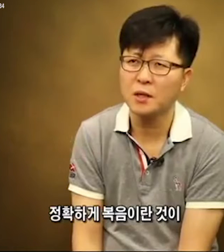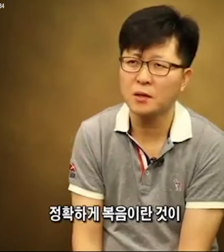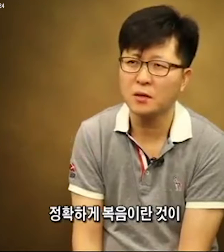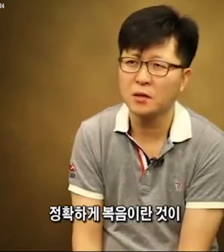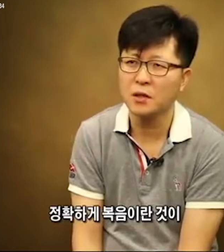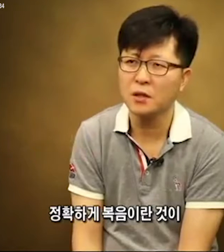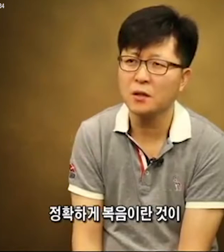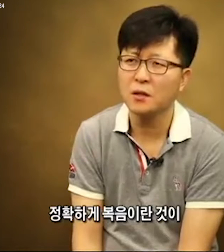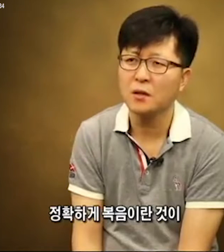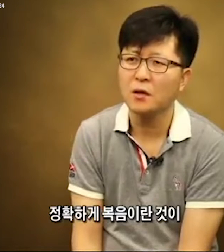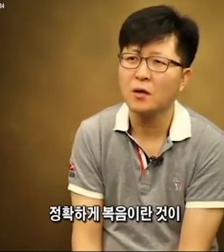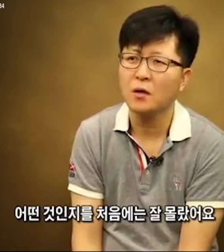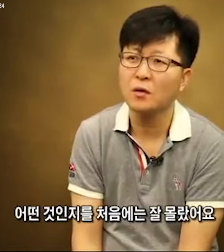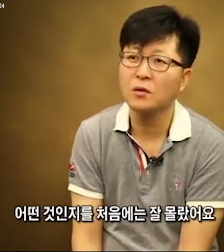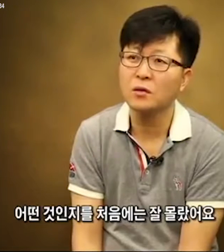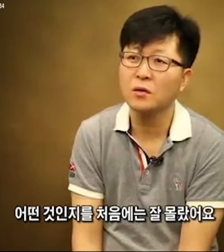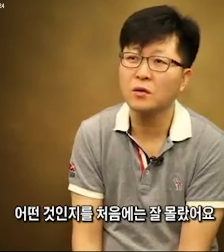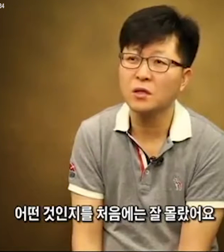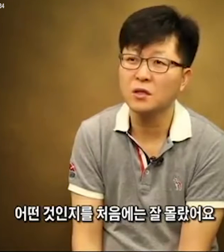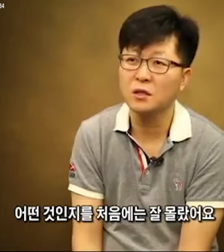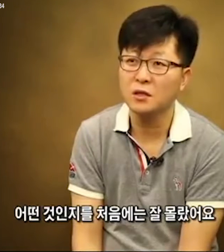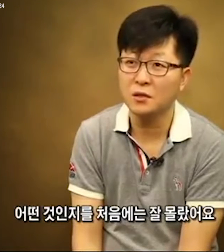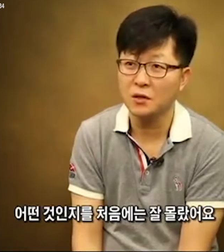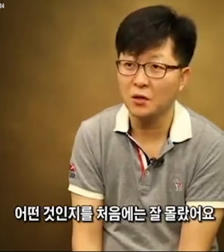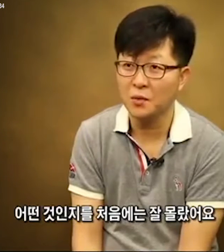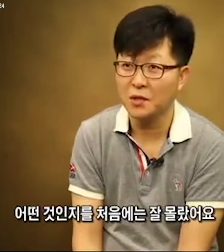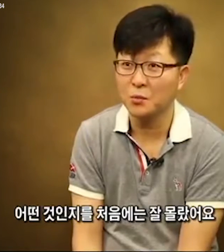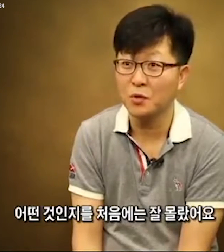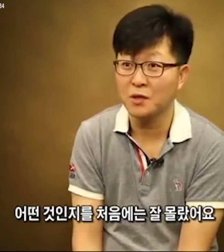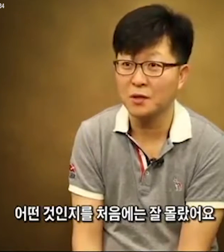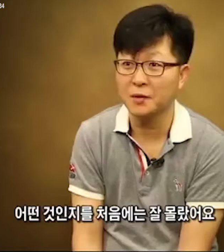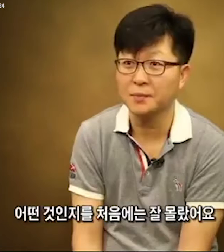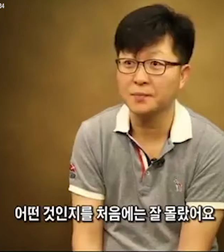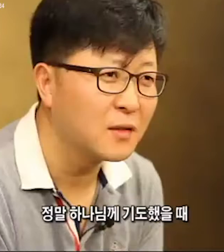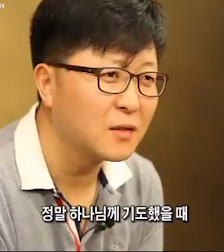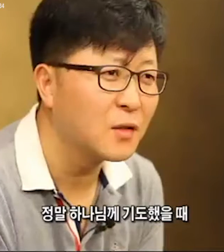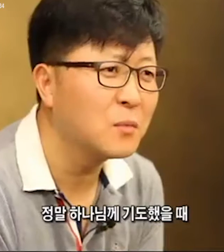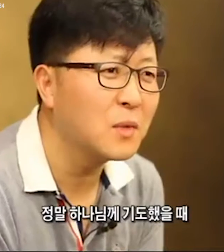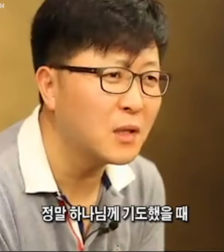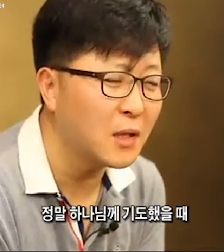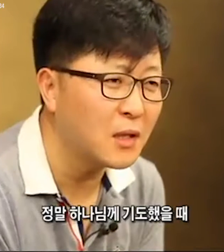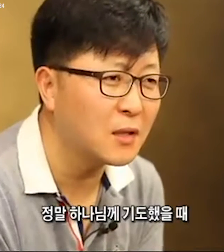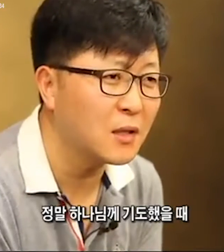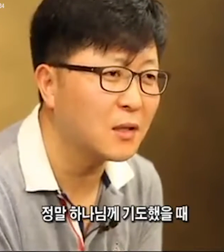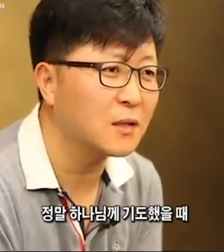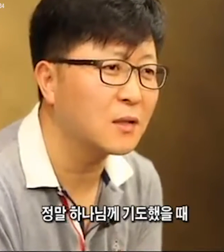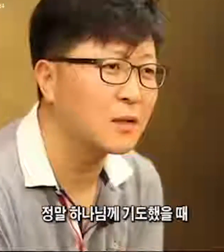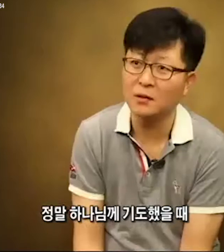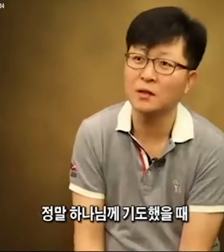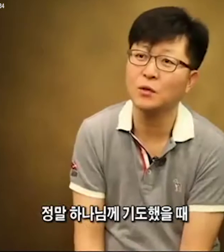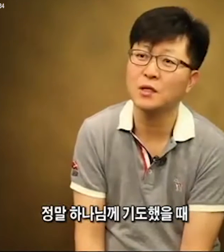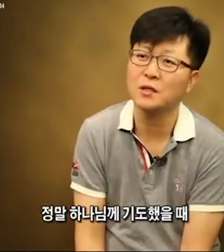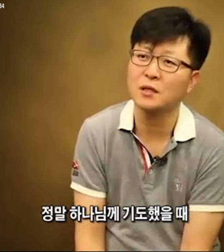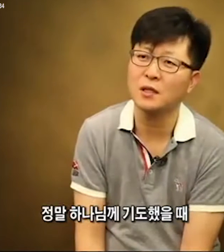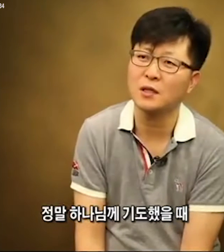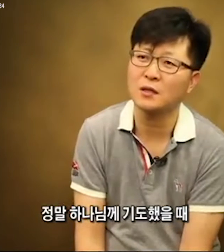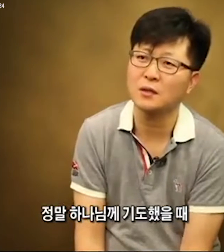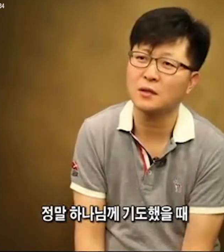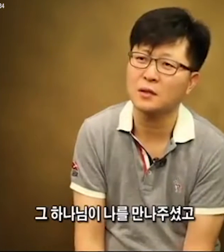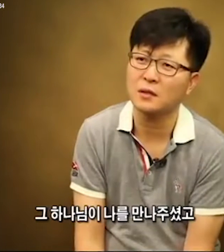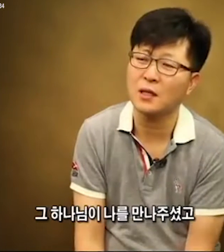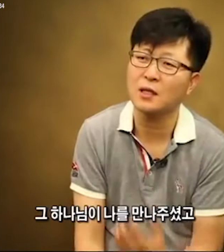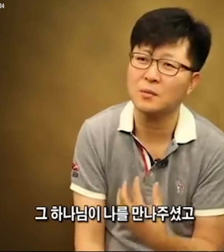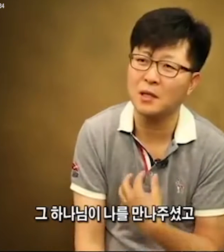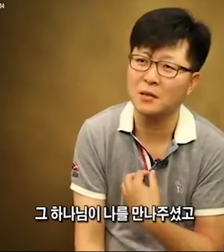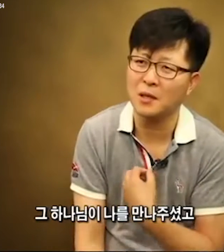정확하게 복음이라는 것이 어떤 것인지를 저는 처음에 잘 몰랐어요. 정말 하나님께 기도했을